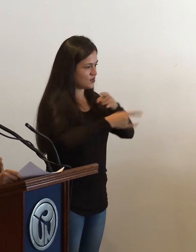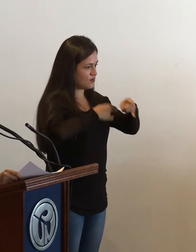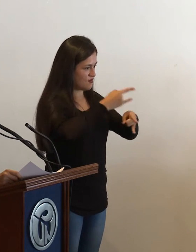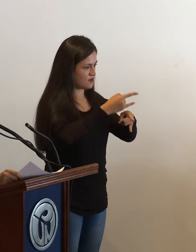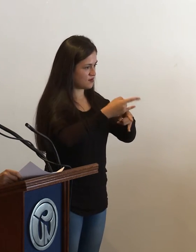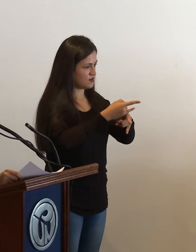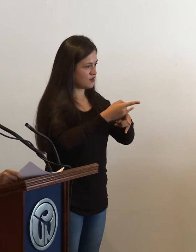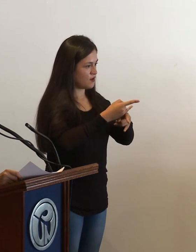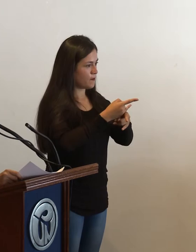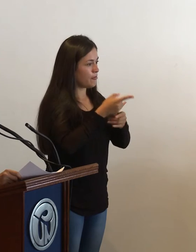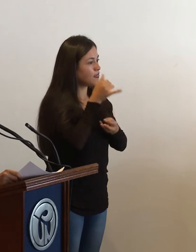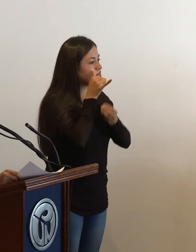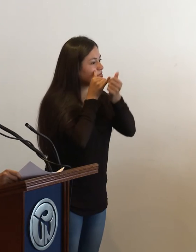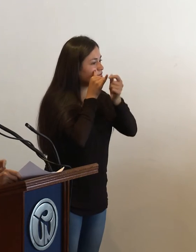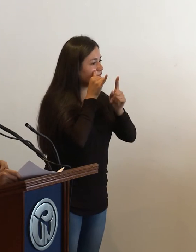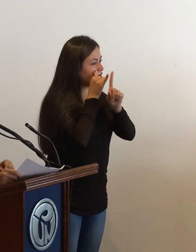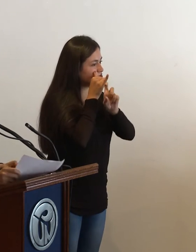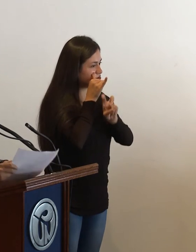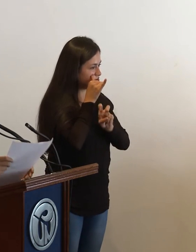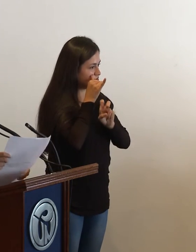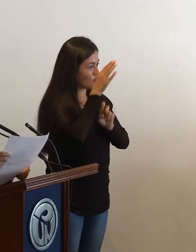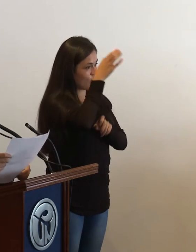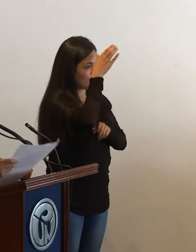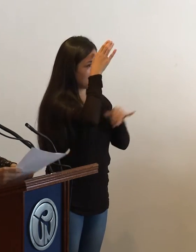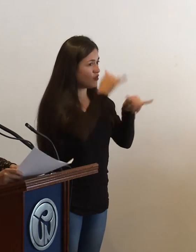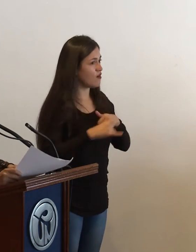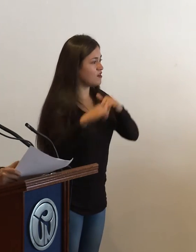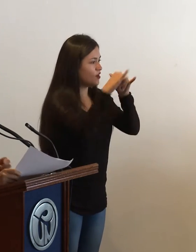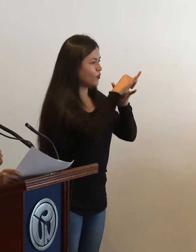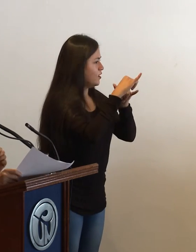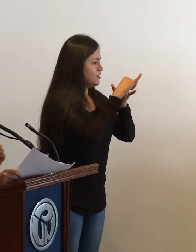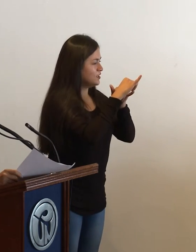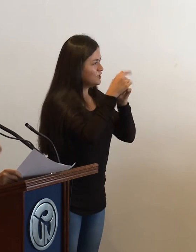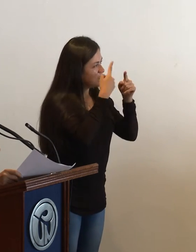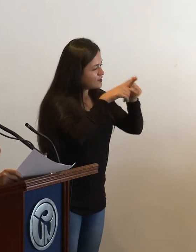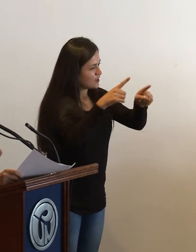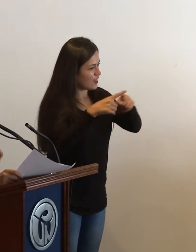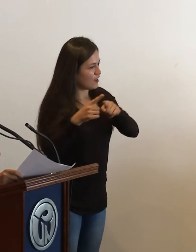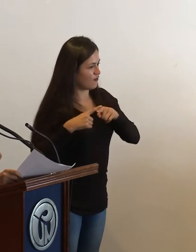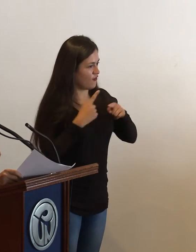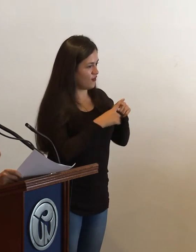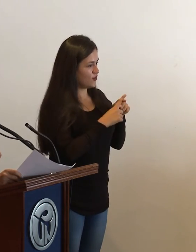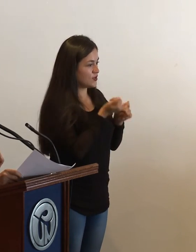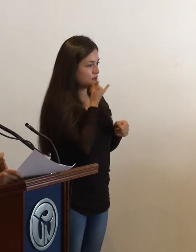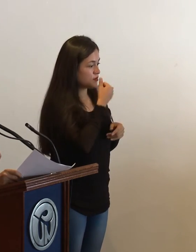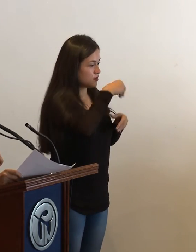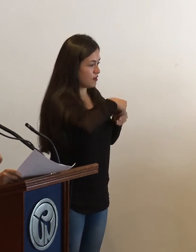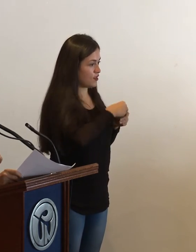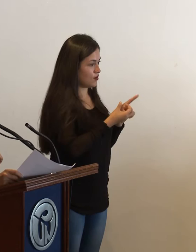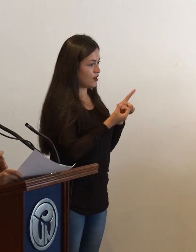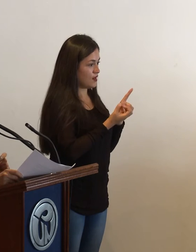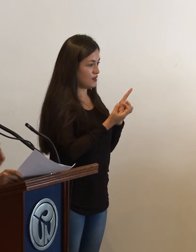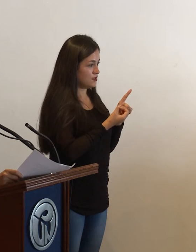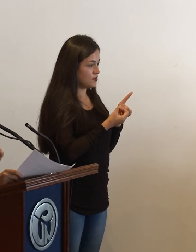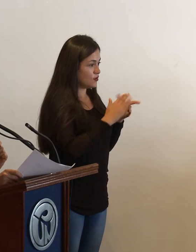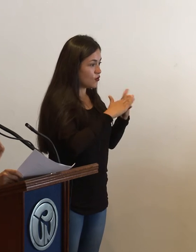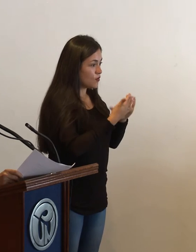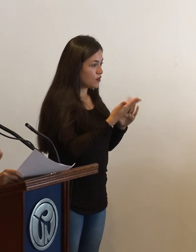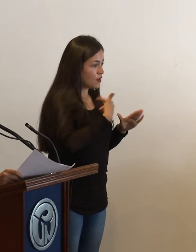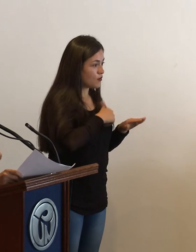desuniversalización epistémica. Y entonces por eso es que en la licenciatura hablamos